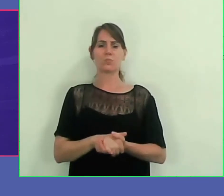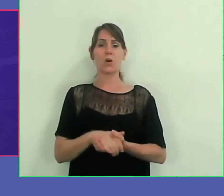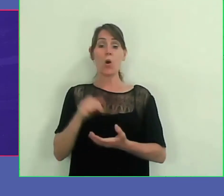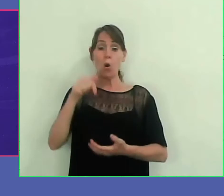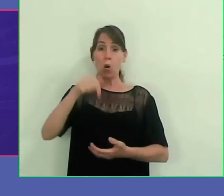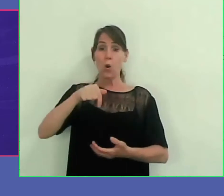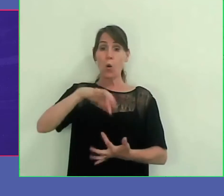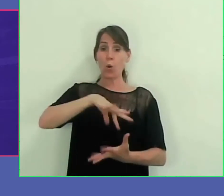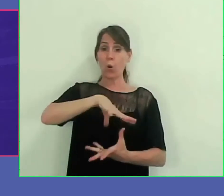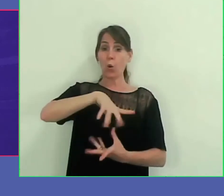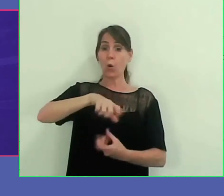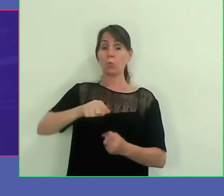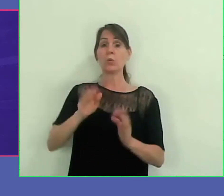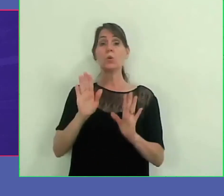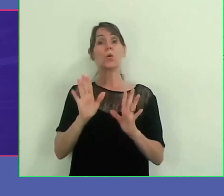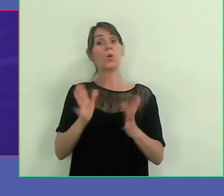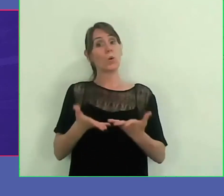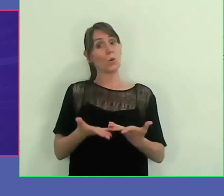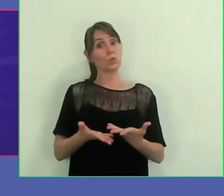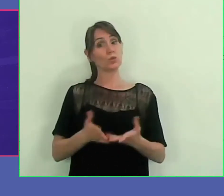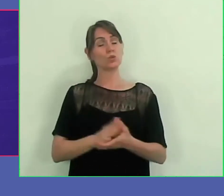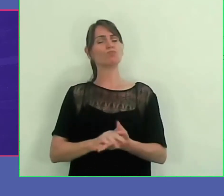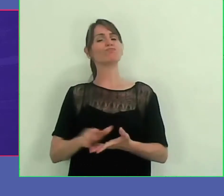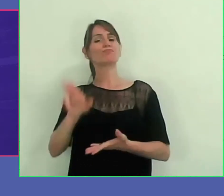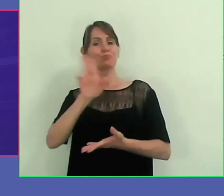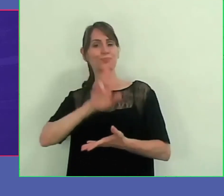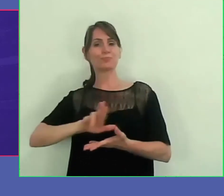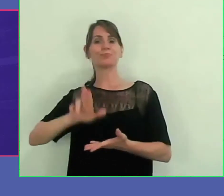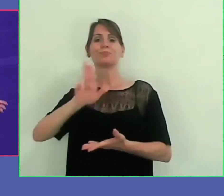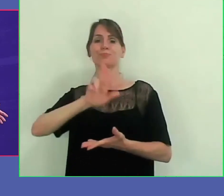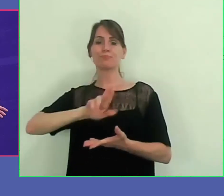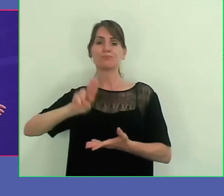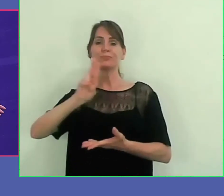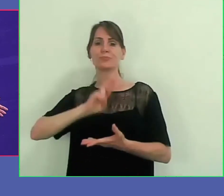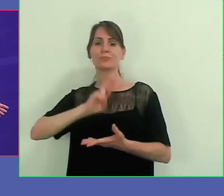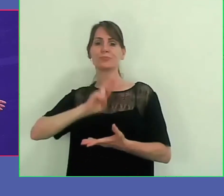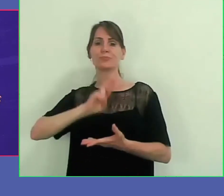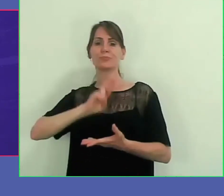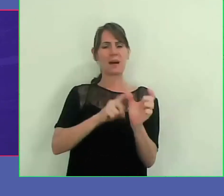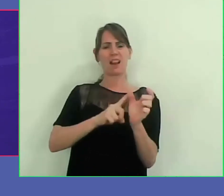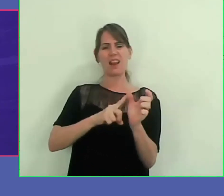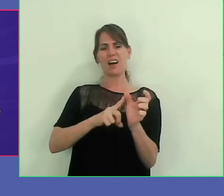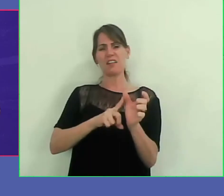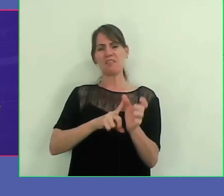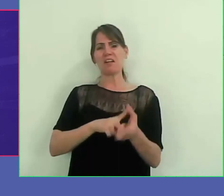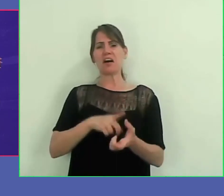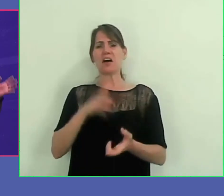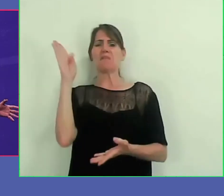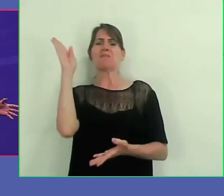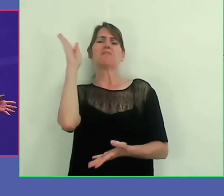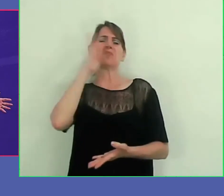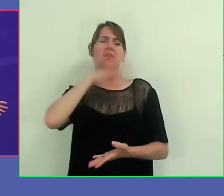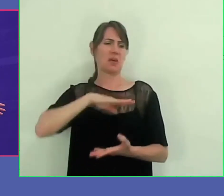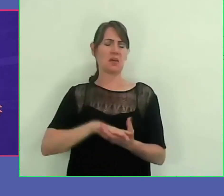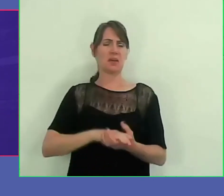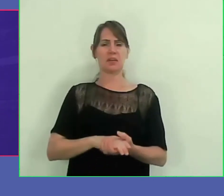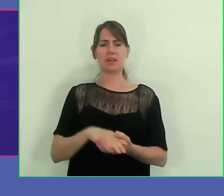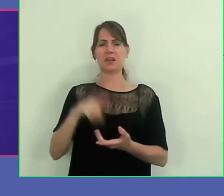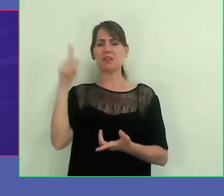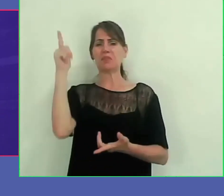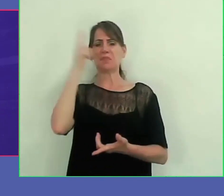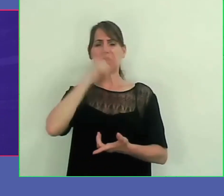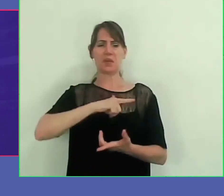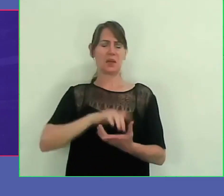né, usa palavrões, né, para cima e para baixo. E